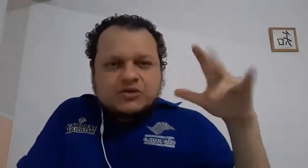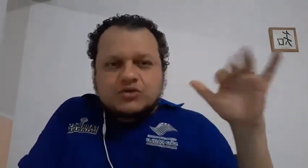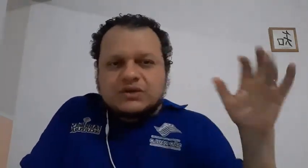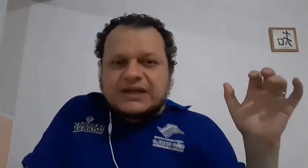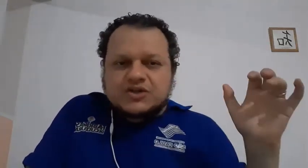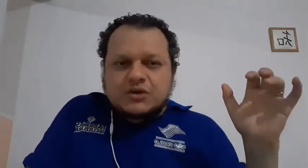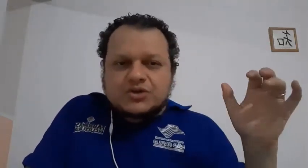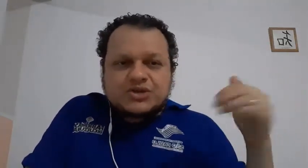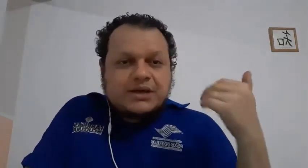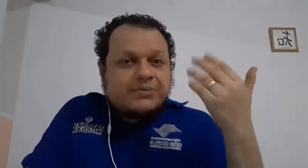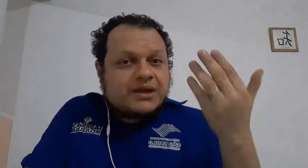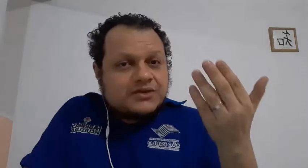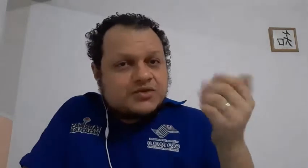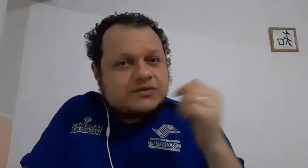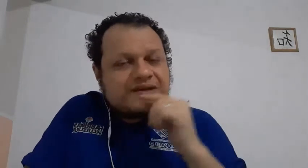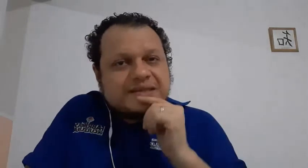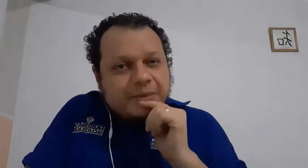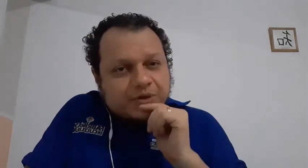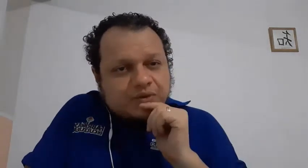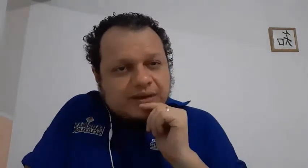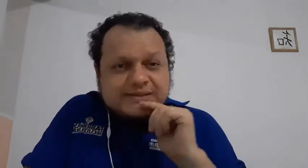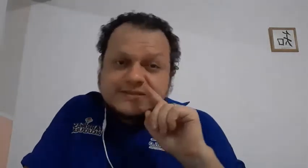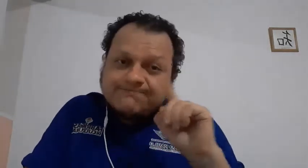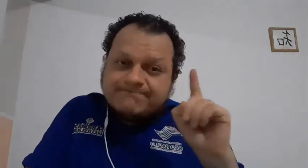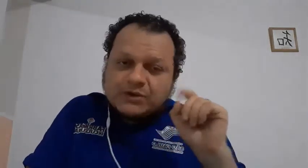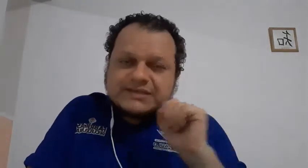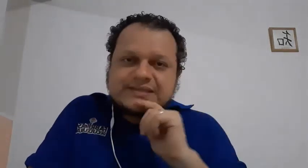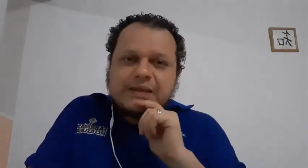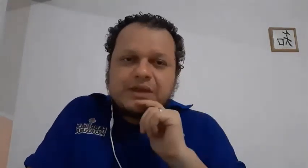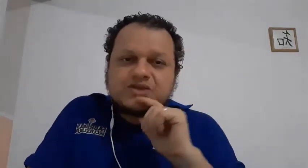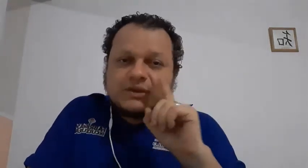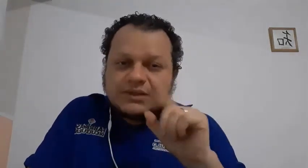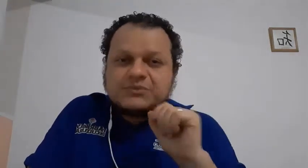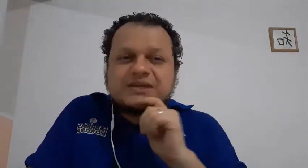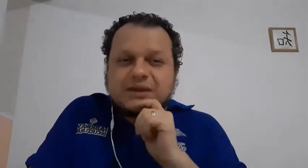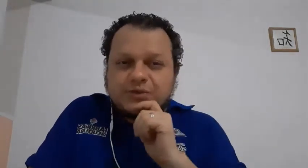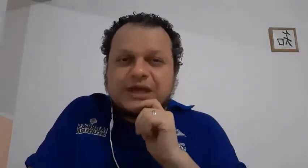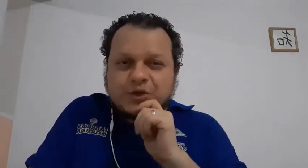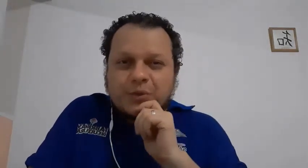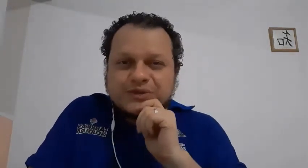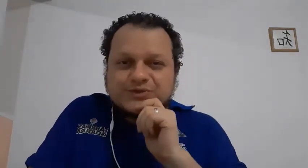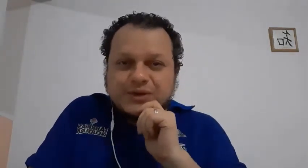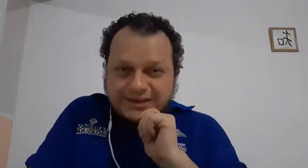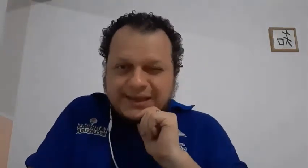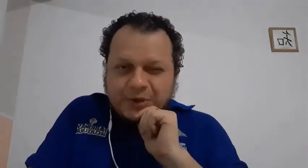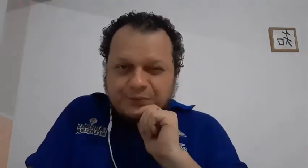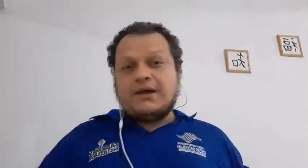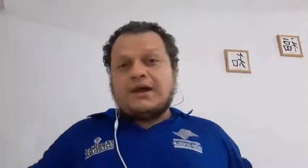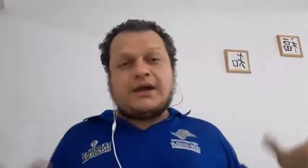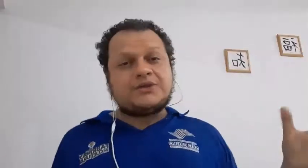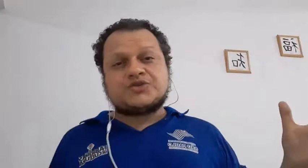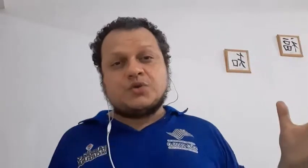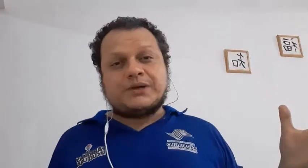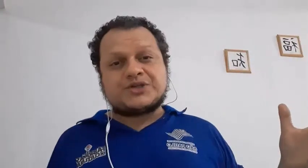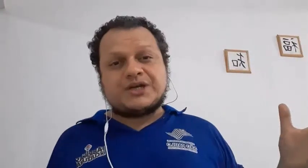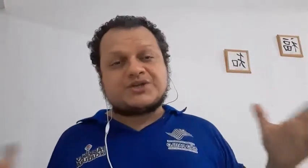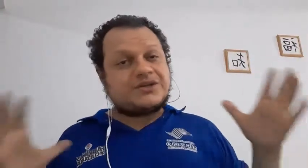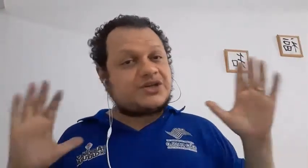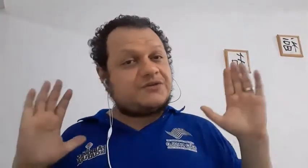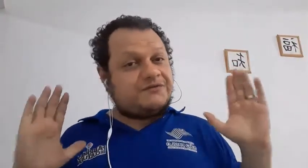tudo em datilologia, porque surdo vai saber português? Não necessariamente. Então temos que ter cuidado com isso, tá bom? Em suma, gente, a gente viu